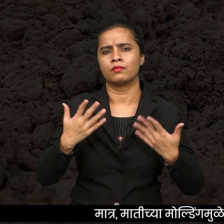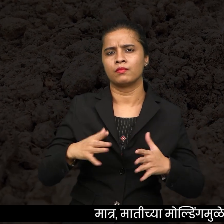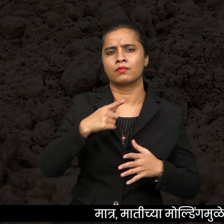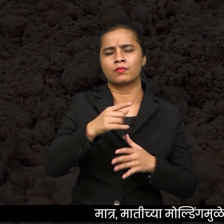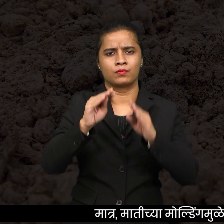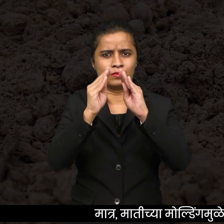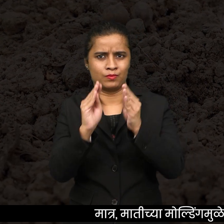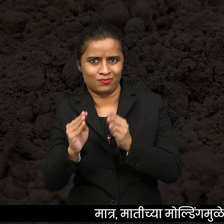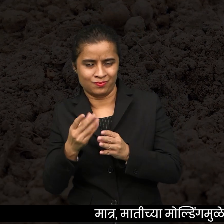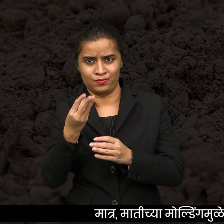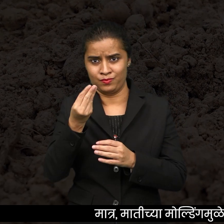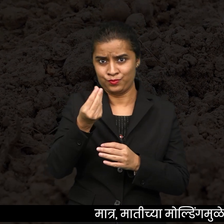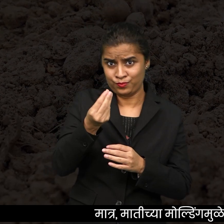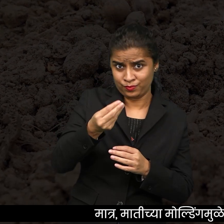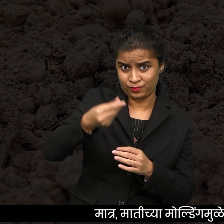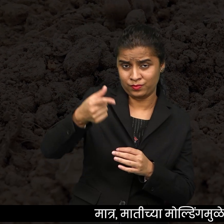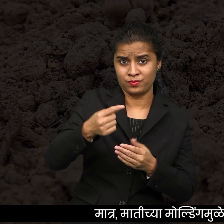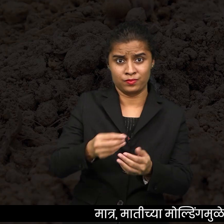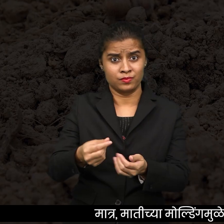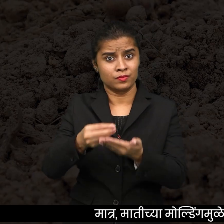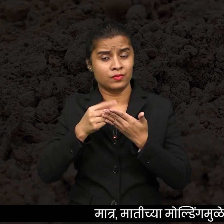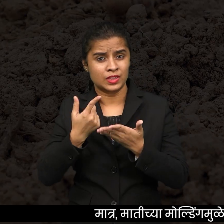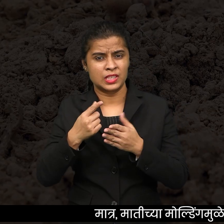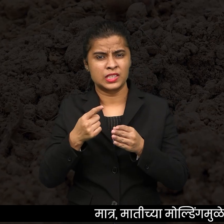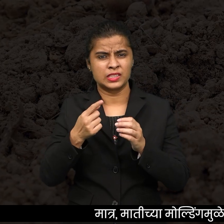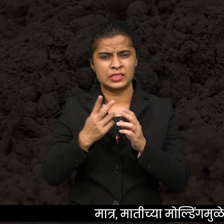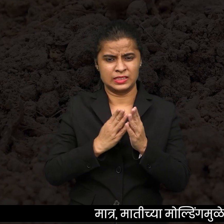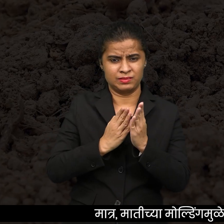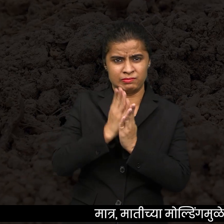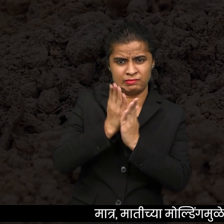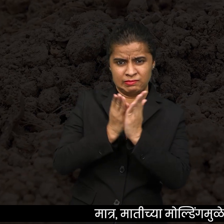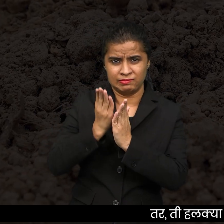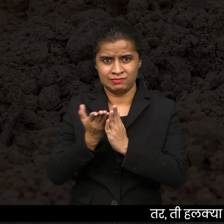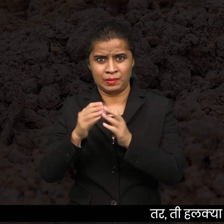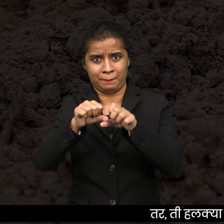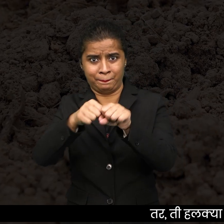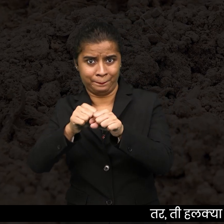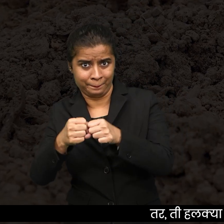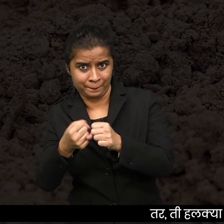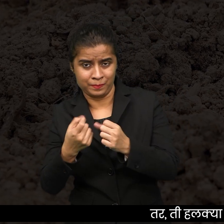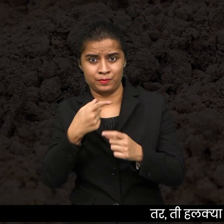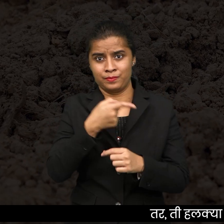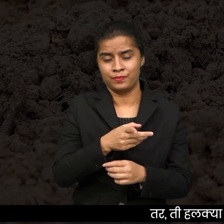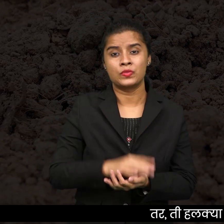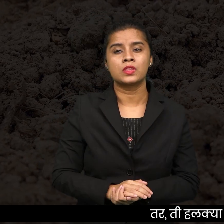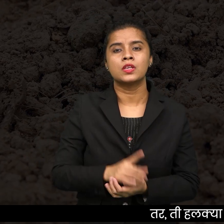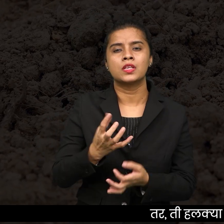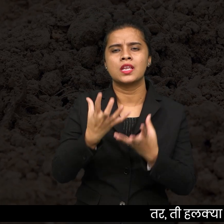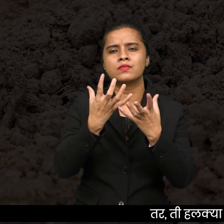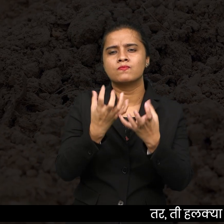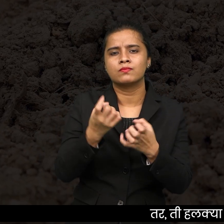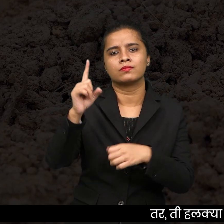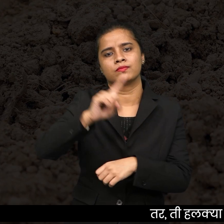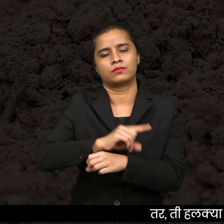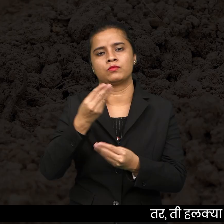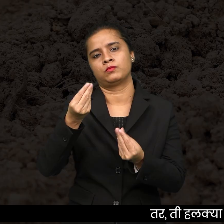मात्र मातीच्या मोल्डिंगमुळे केवळ फाटलेले वलय मिळते, तर ती हलक्या दिवसांची माती